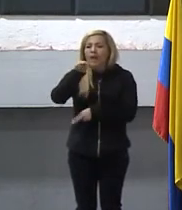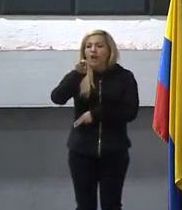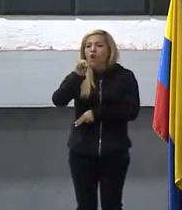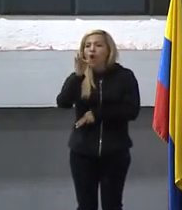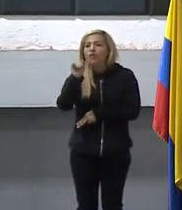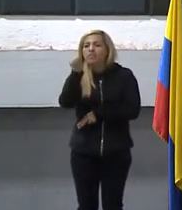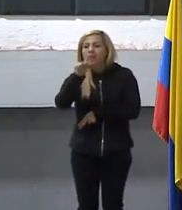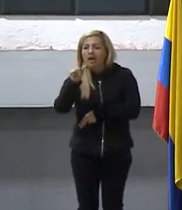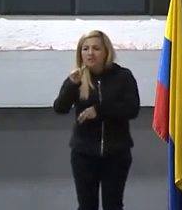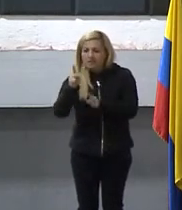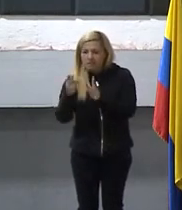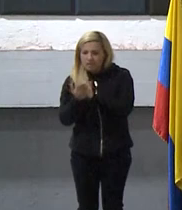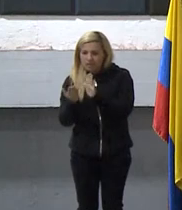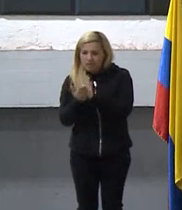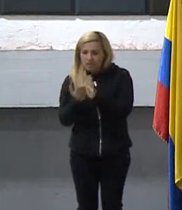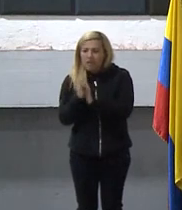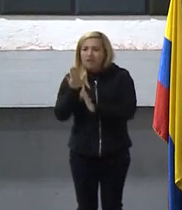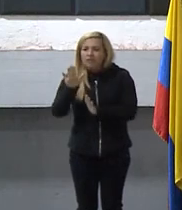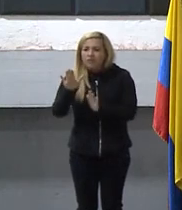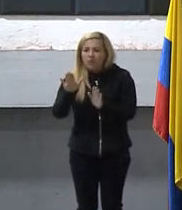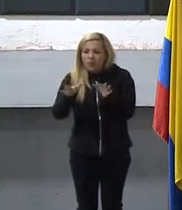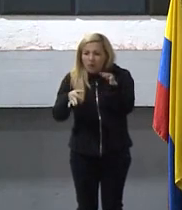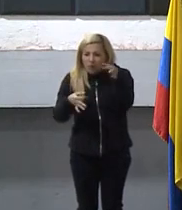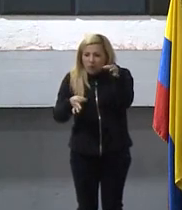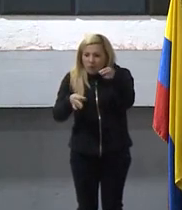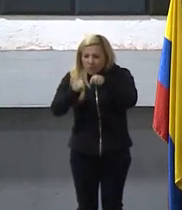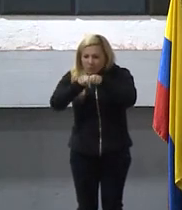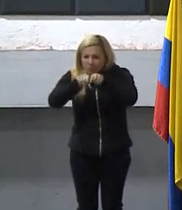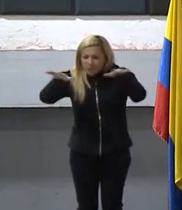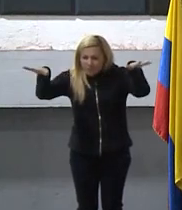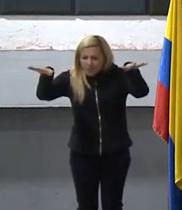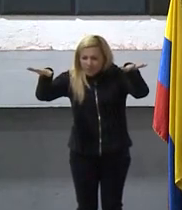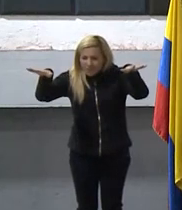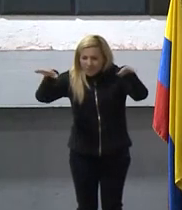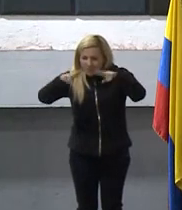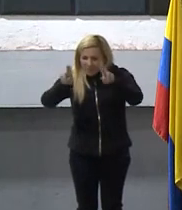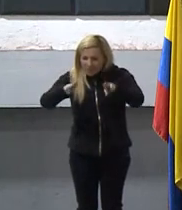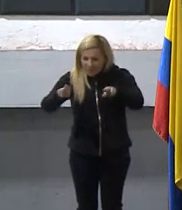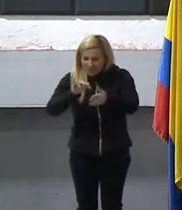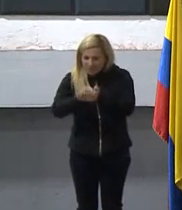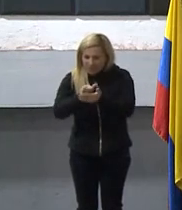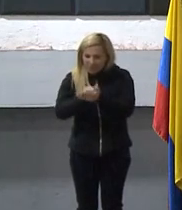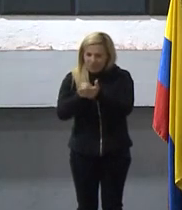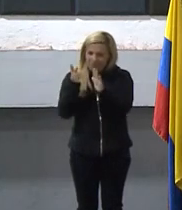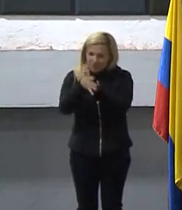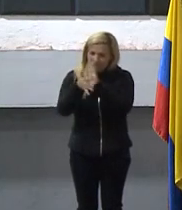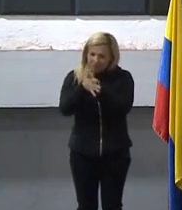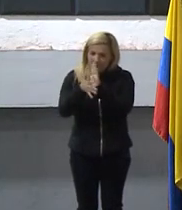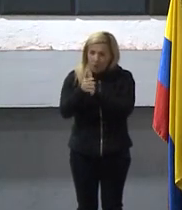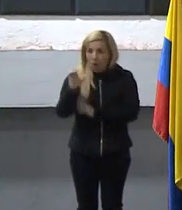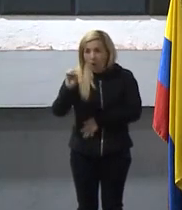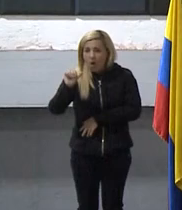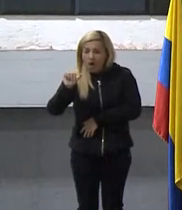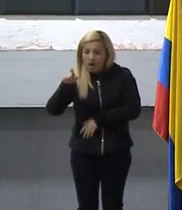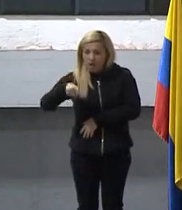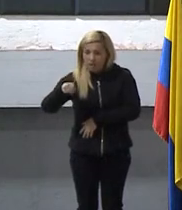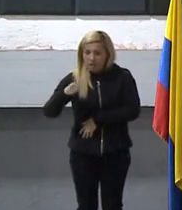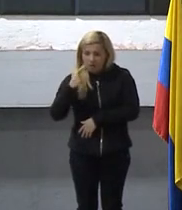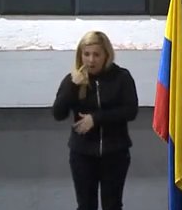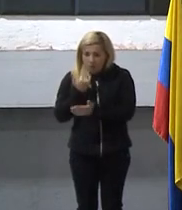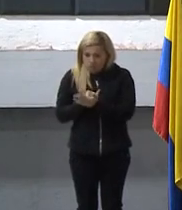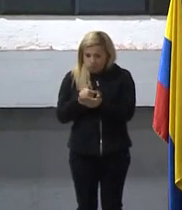un boletín realizado exclusivamente para satisfacer las necesidades de información de las y los estudiantes de la